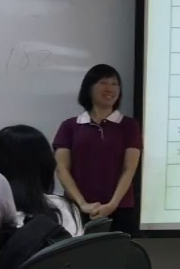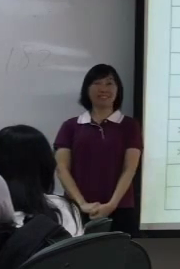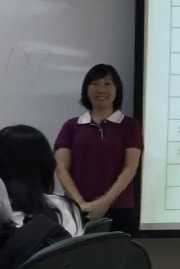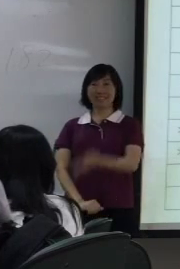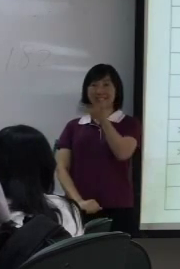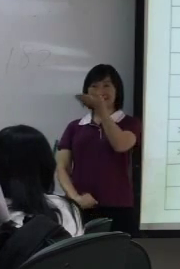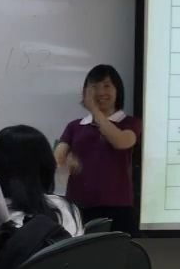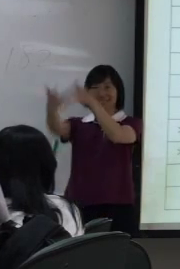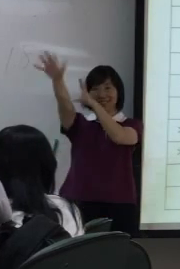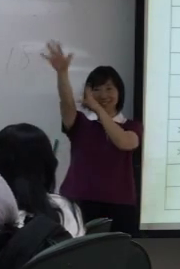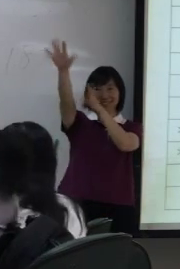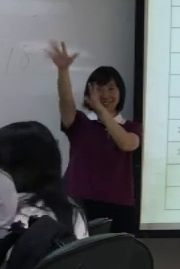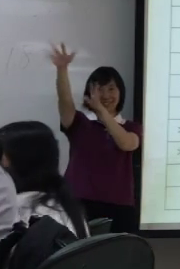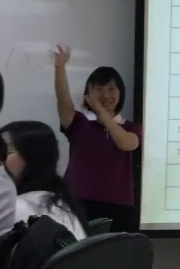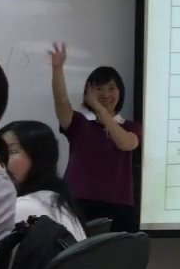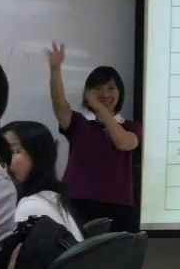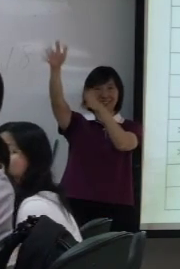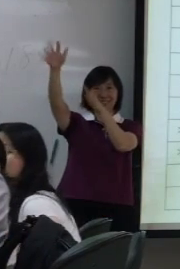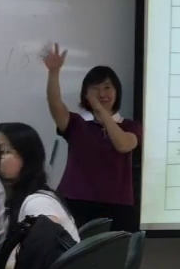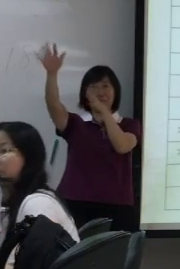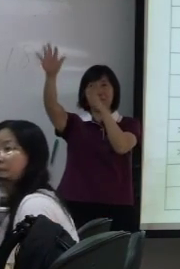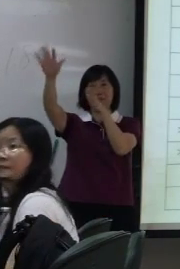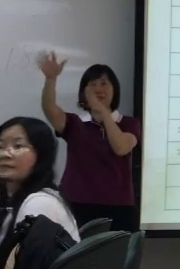任，戴素梅主任在前面。